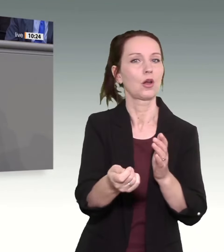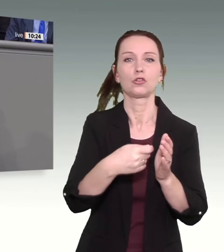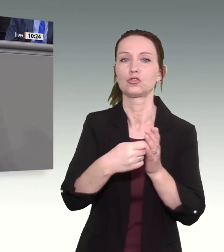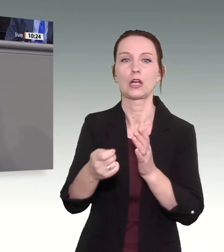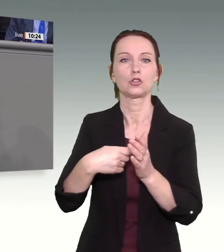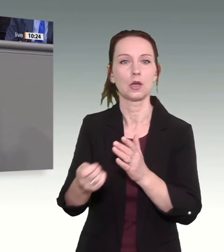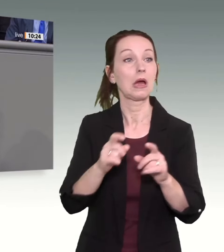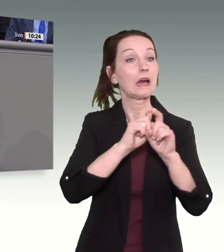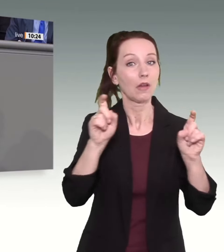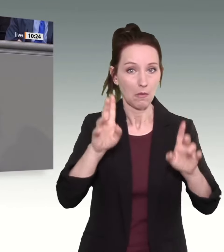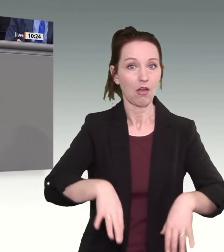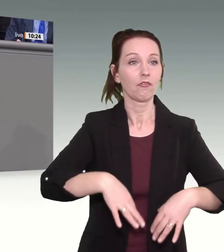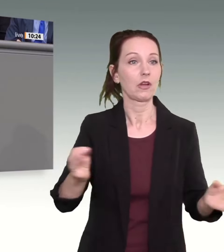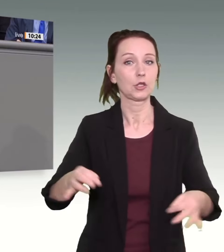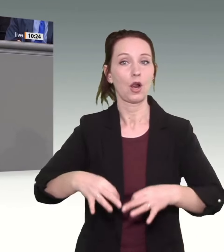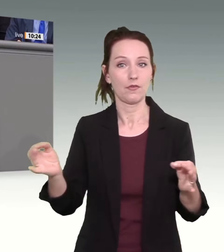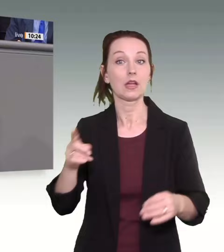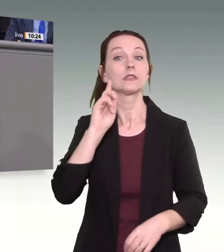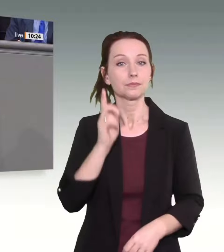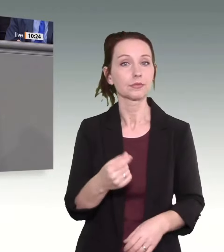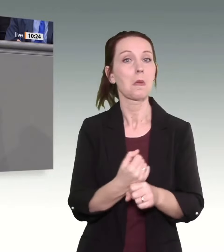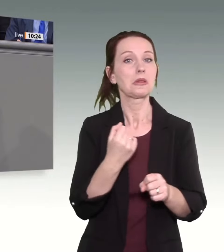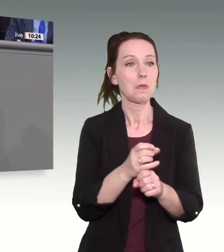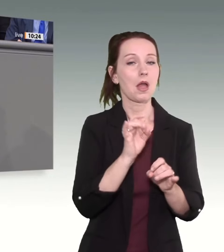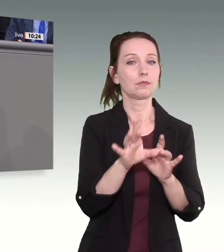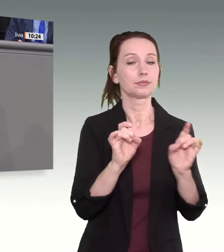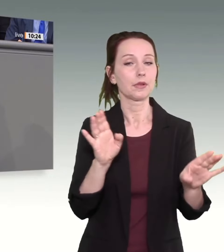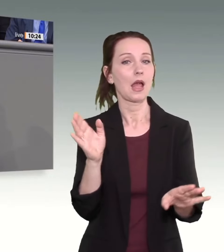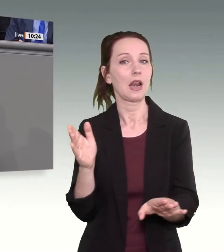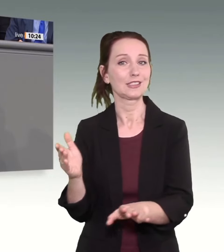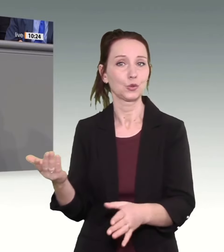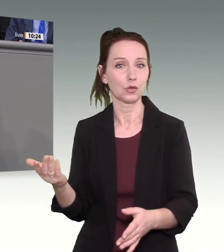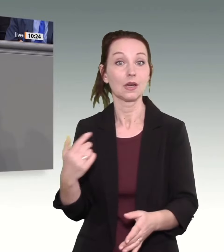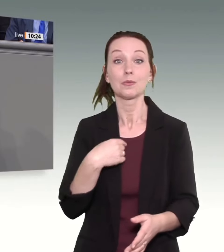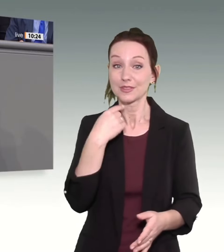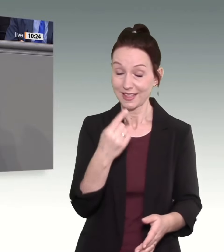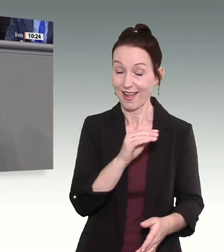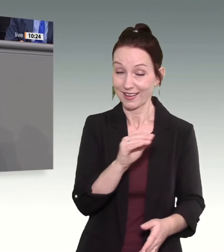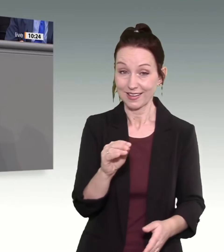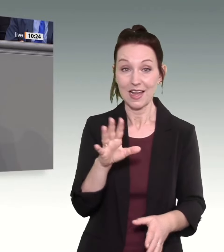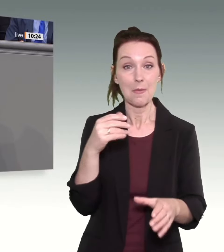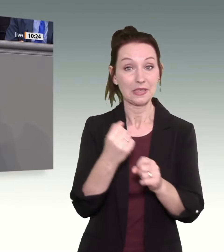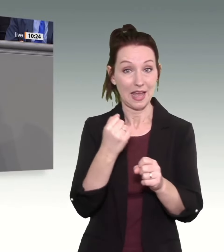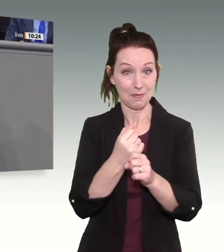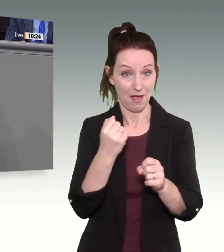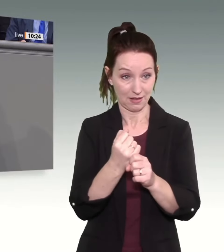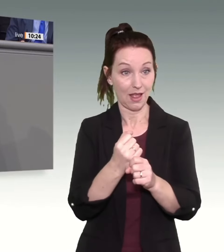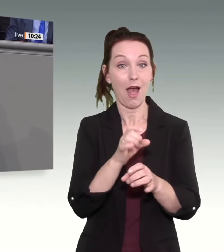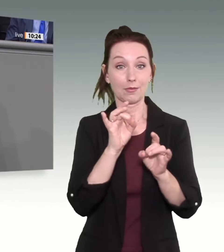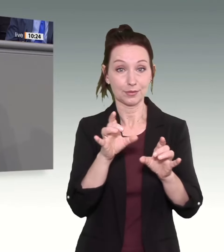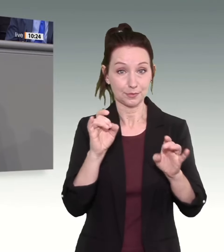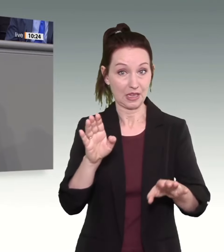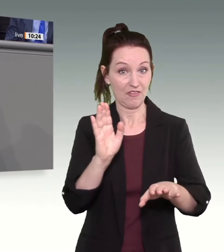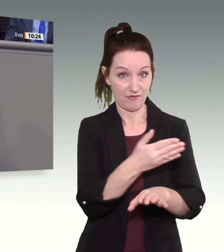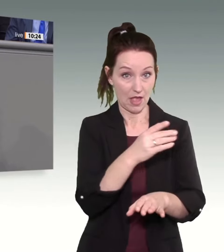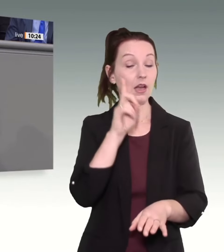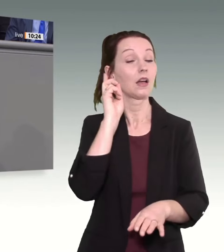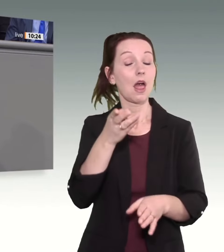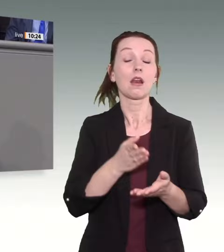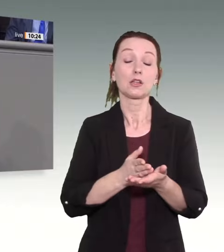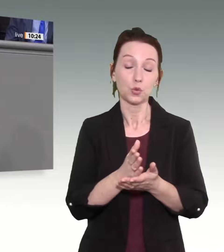negative Folgen. Wir werden auch lange, lange Jahre nicht in der Lage sein, die eigentlich benötigten 500.000 Wohnungen, die wir brauchen in unserem Land, zu bauen.